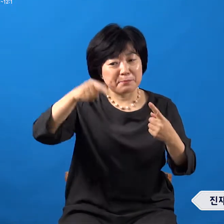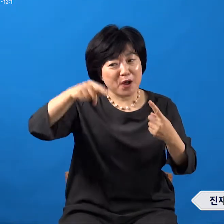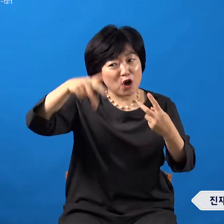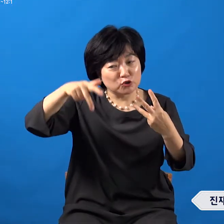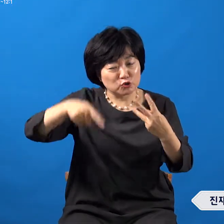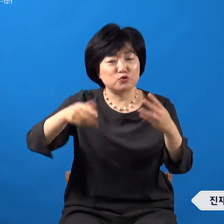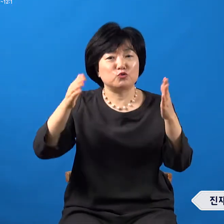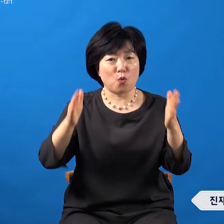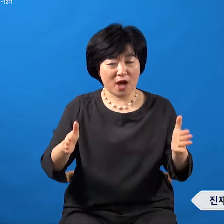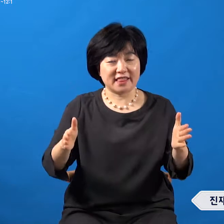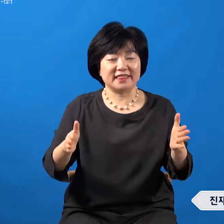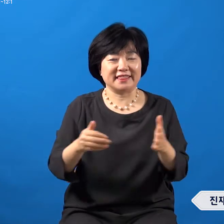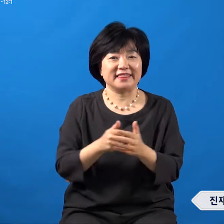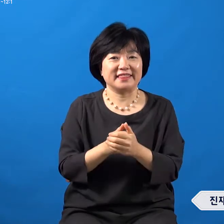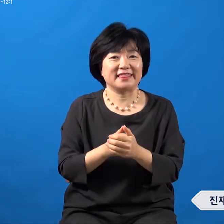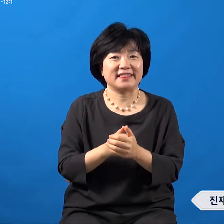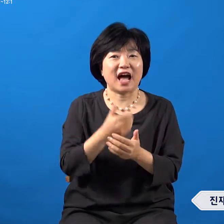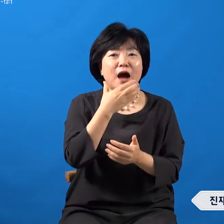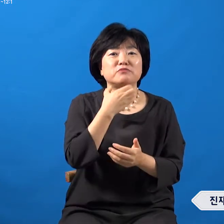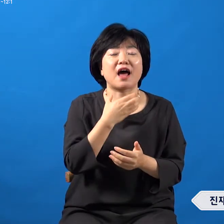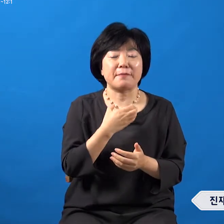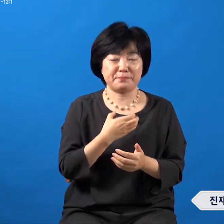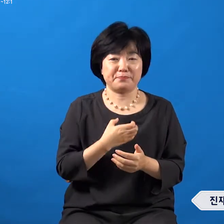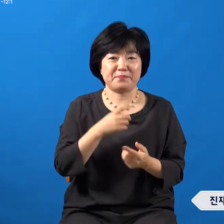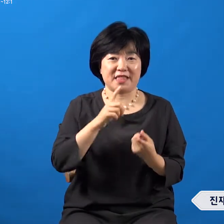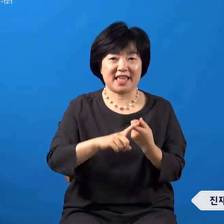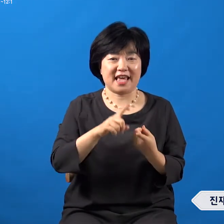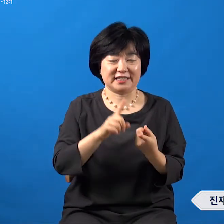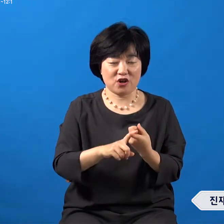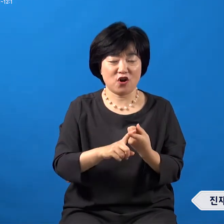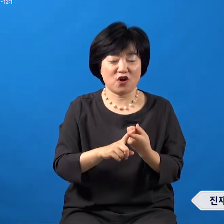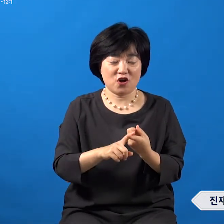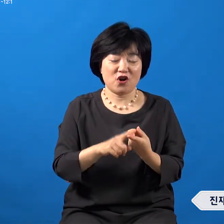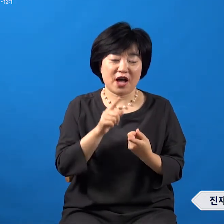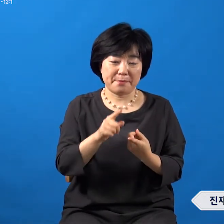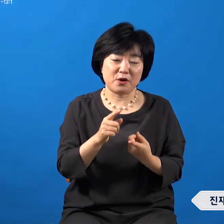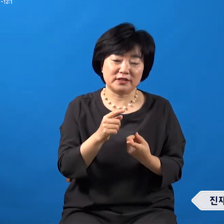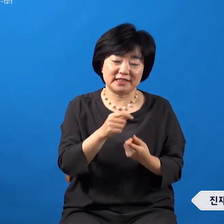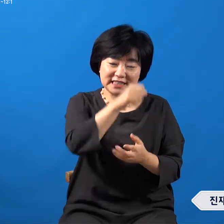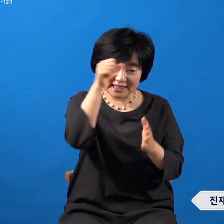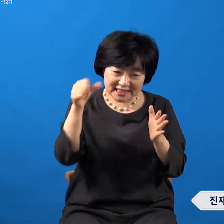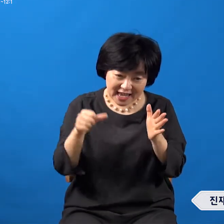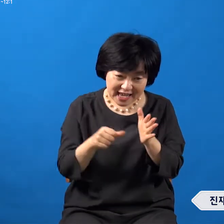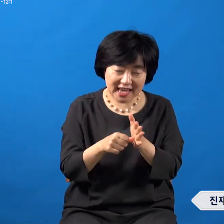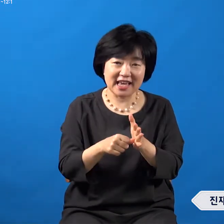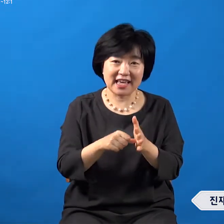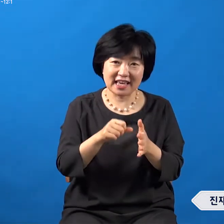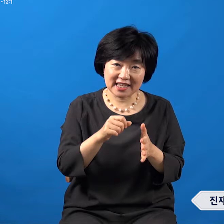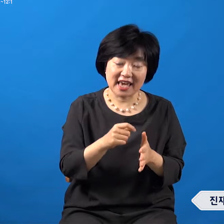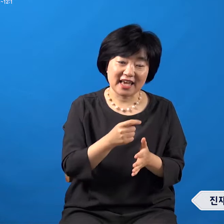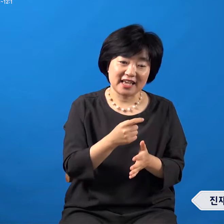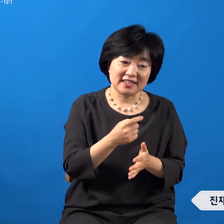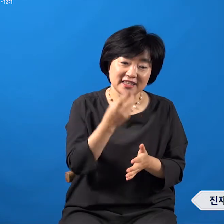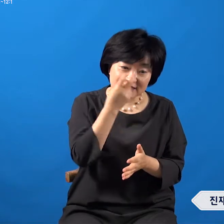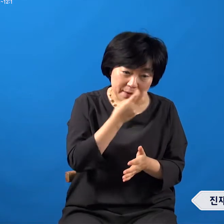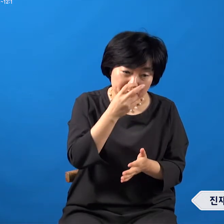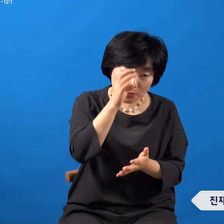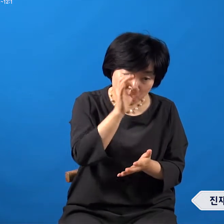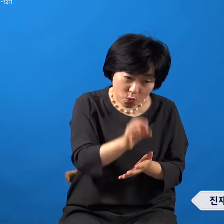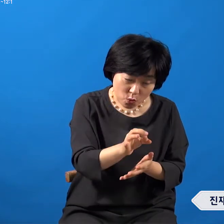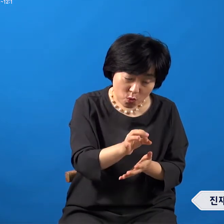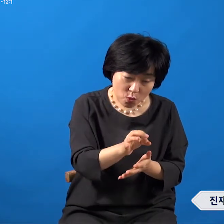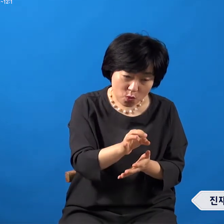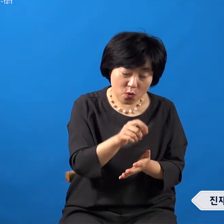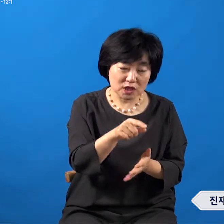통해서 이 아브라함의 인생의 여정을 살펴봅니다. 그리고 그 믿음의 여정 가운데 하나님의